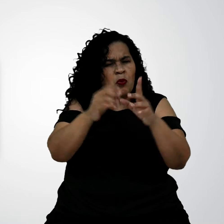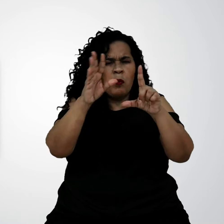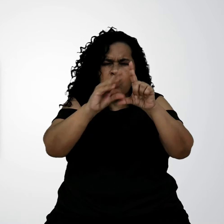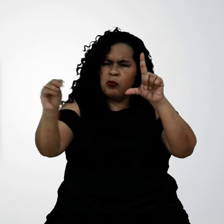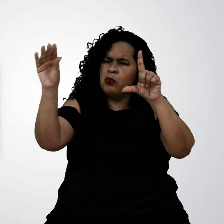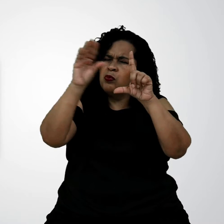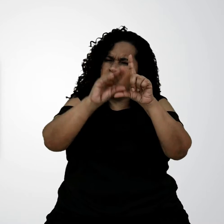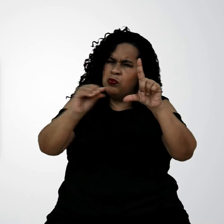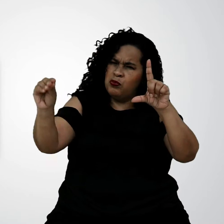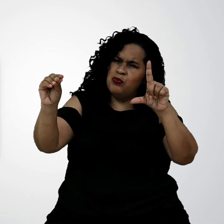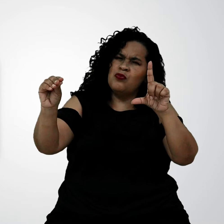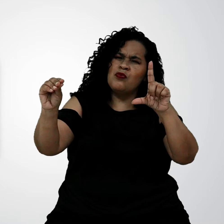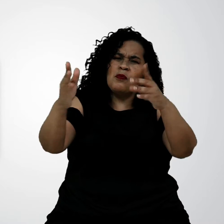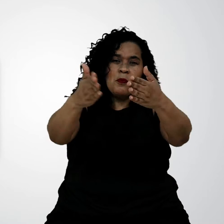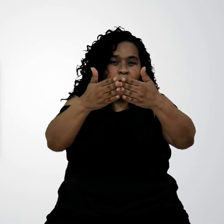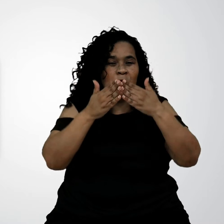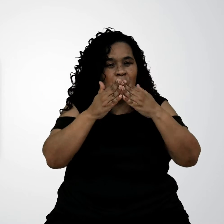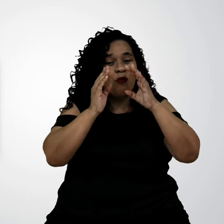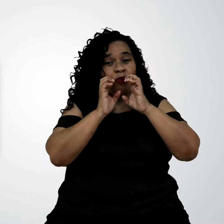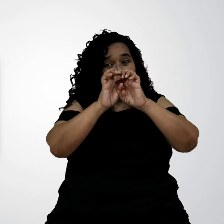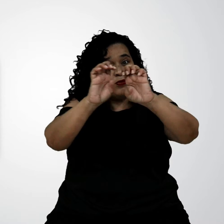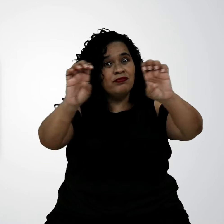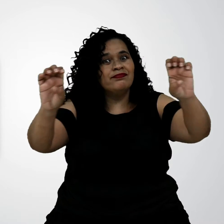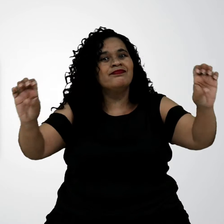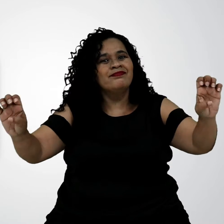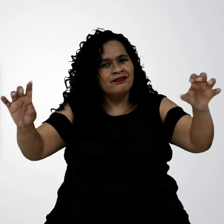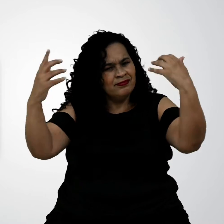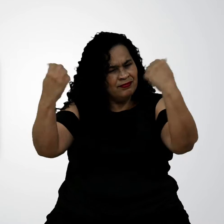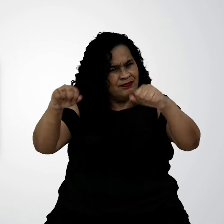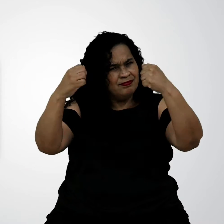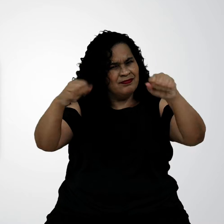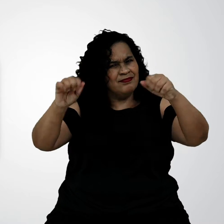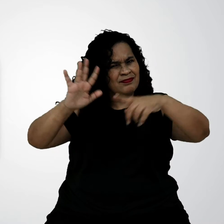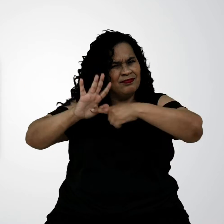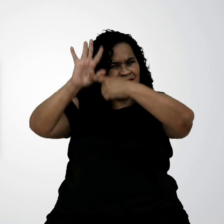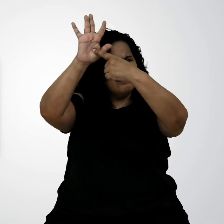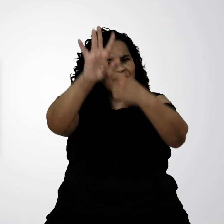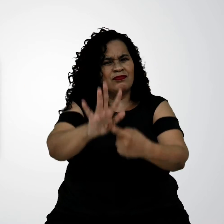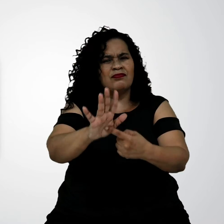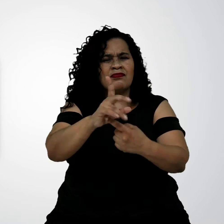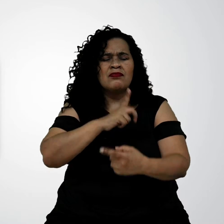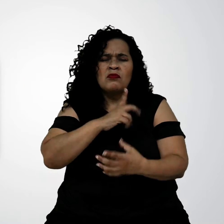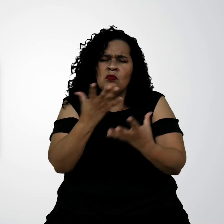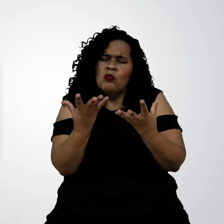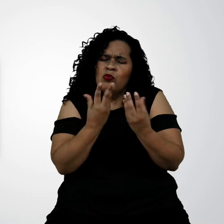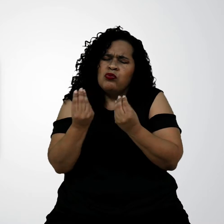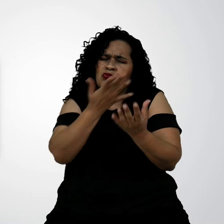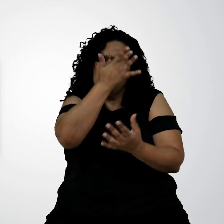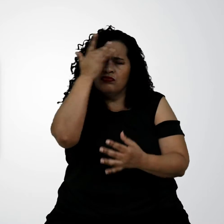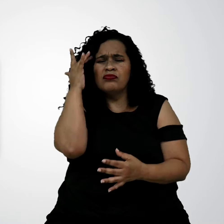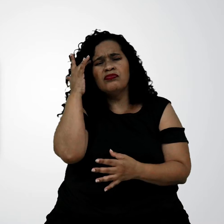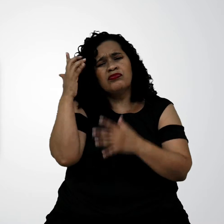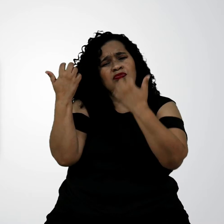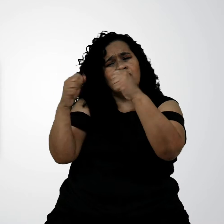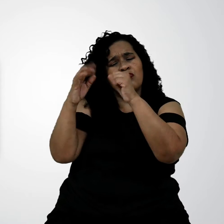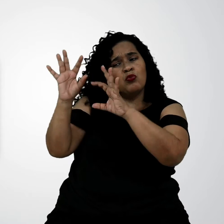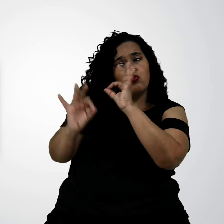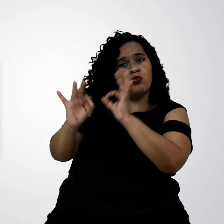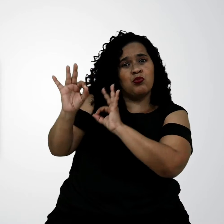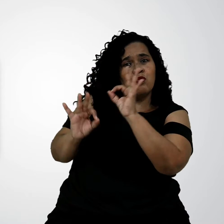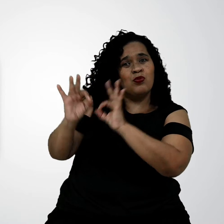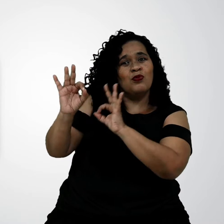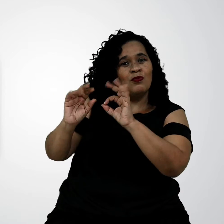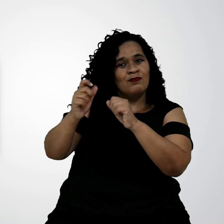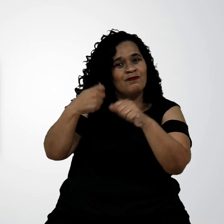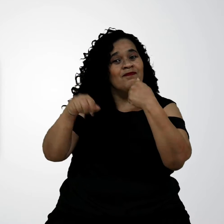um evangelismo, porque muita gente está precisando organizar suas finanças e você é um canal